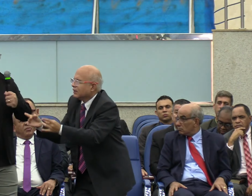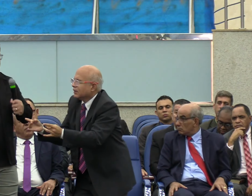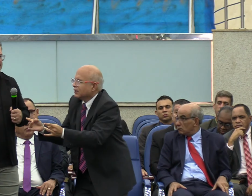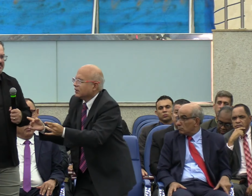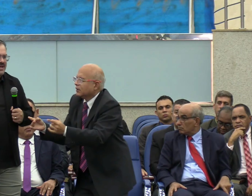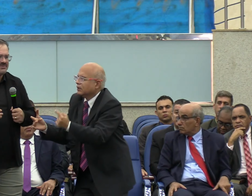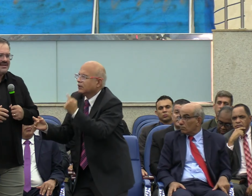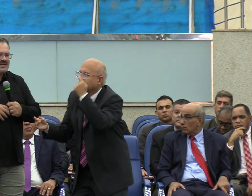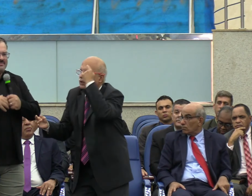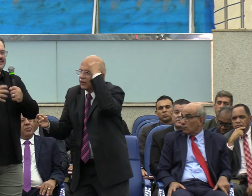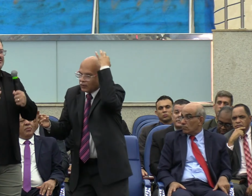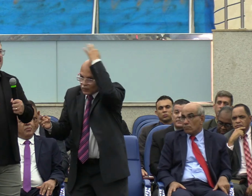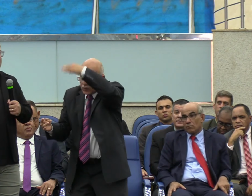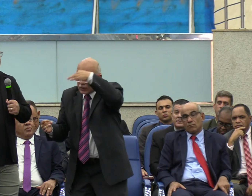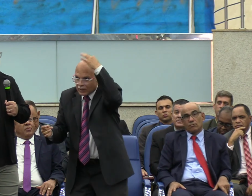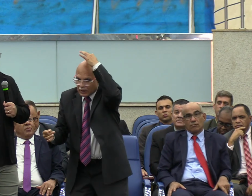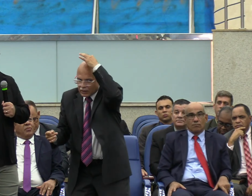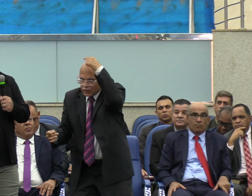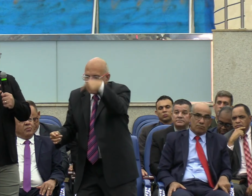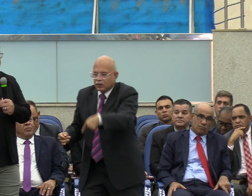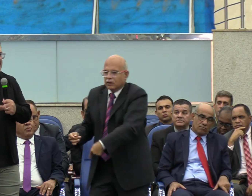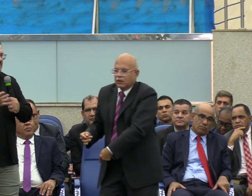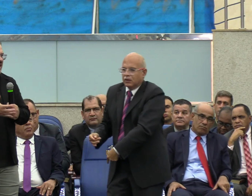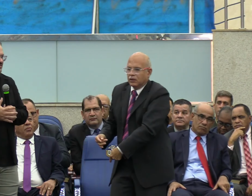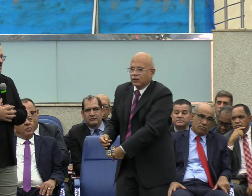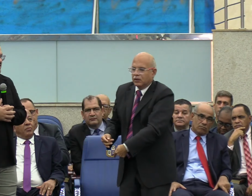o meu conhecimento e me dando capacidade de